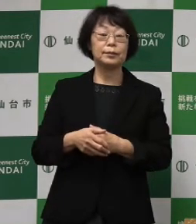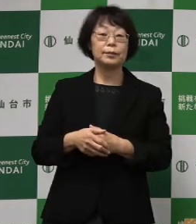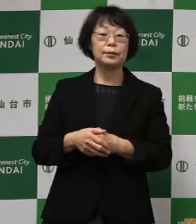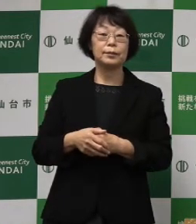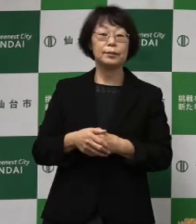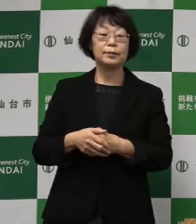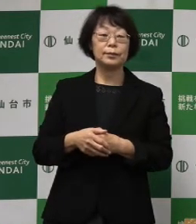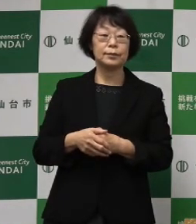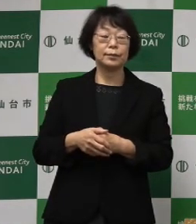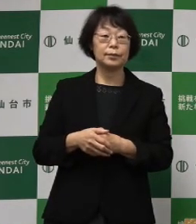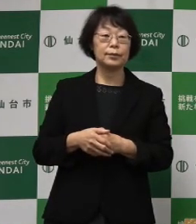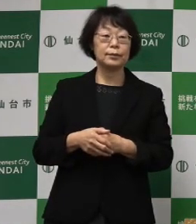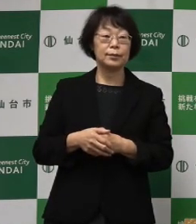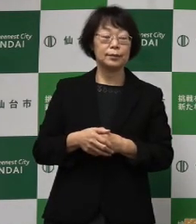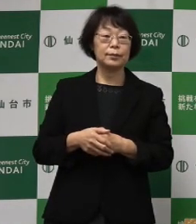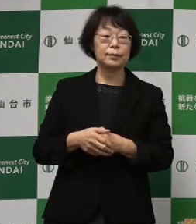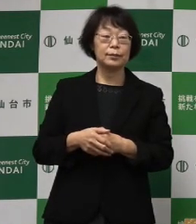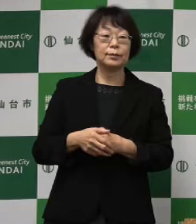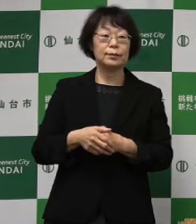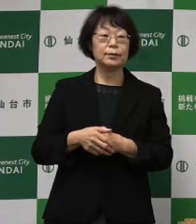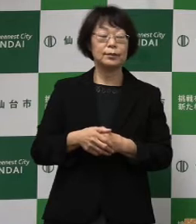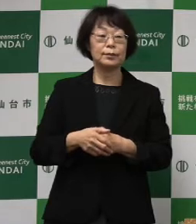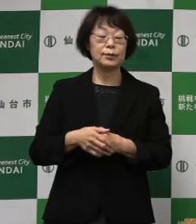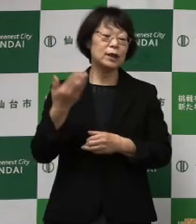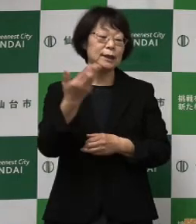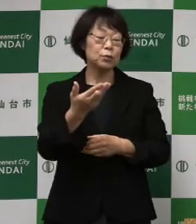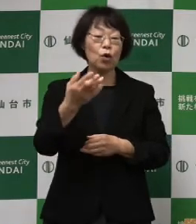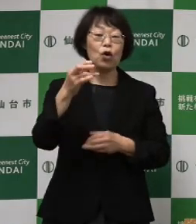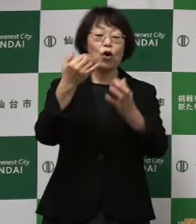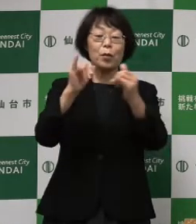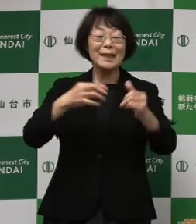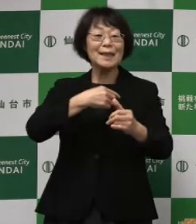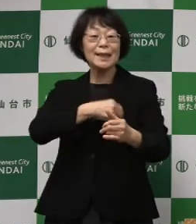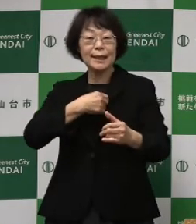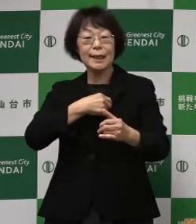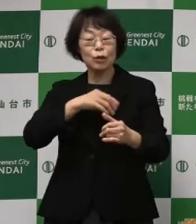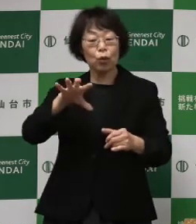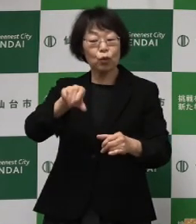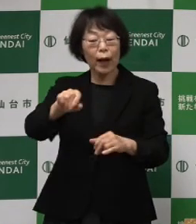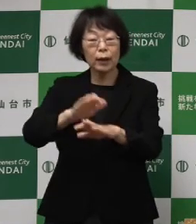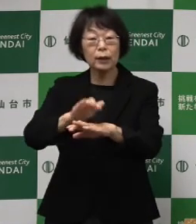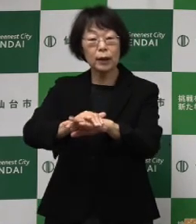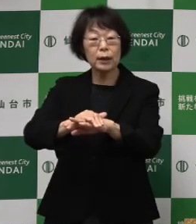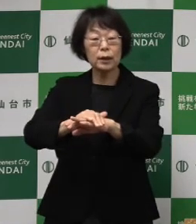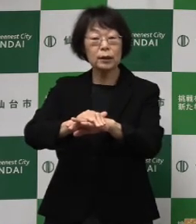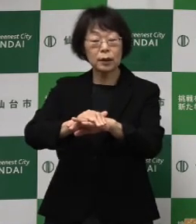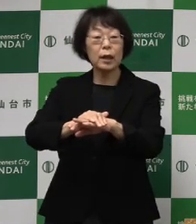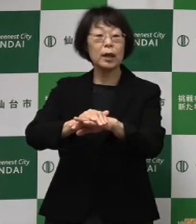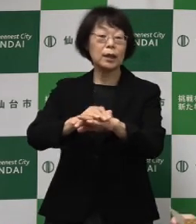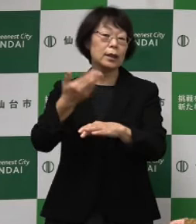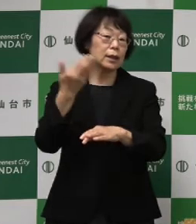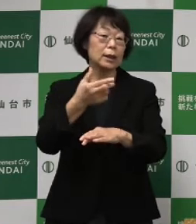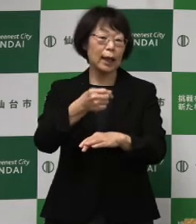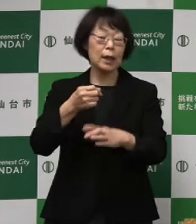どうぞ。すいません、ちょっと民意っていうこと、民意の捉え方ってことについてちょっと伺いたいんですが、4病院の再建に関